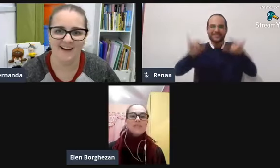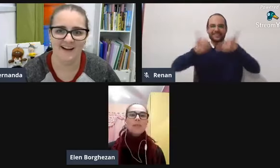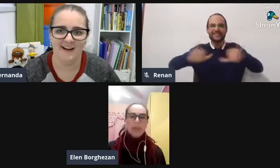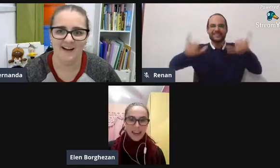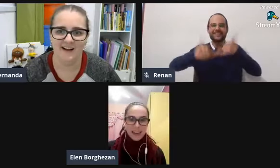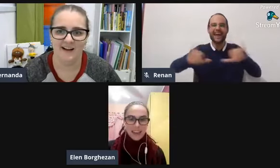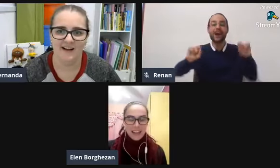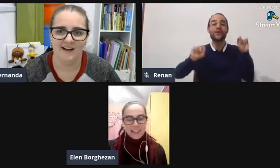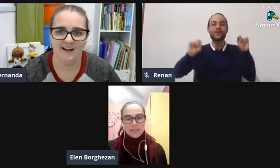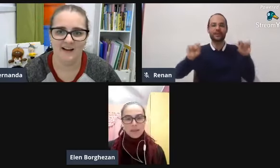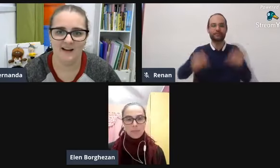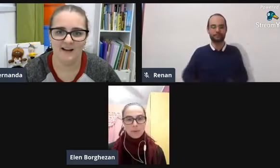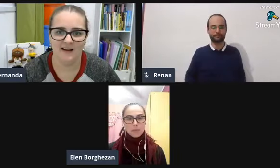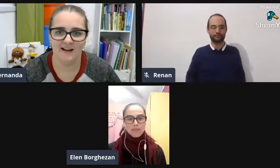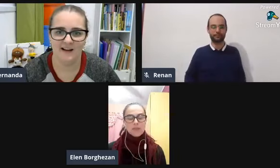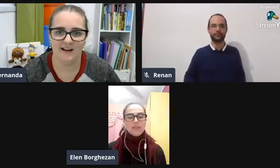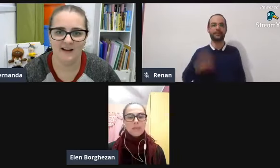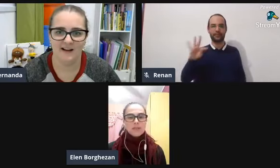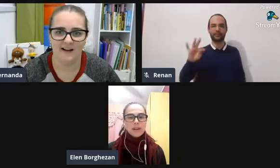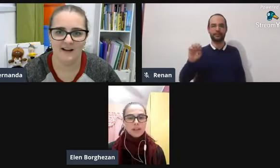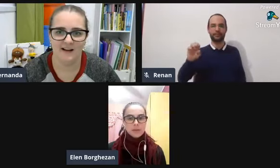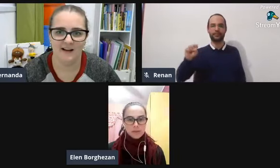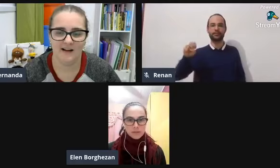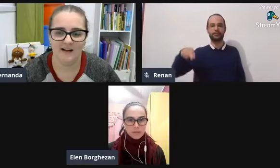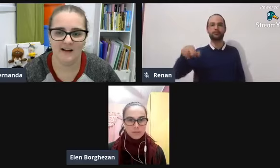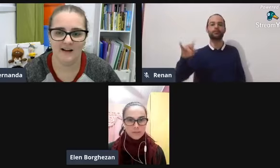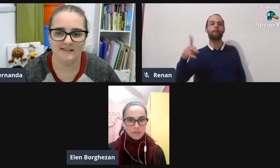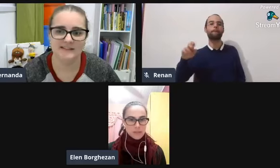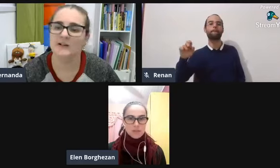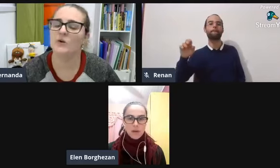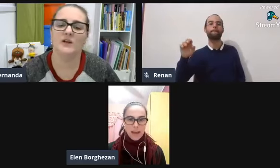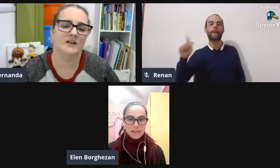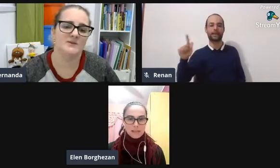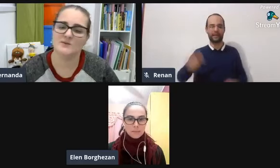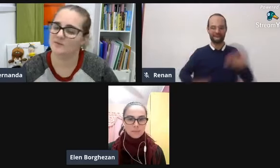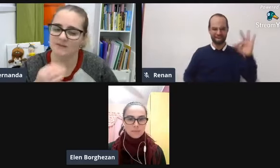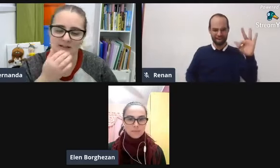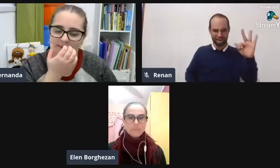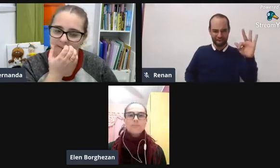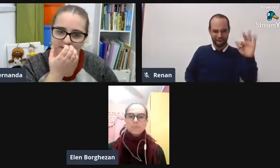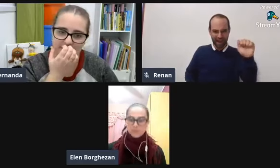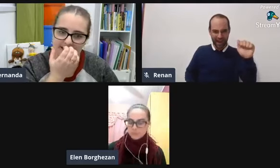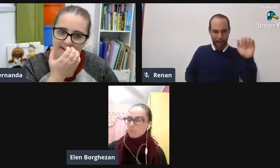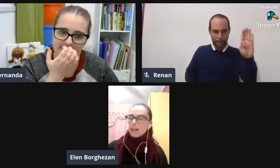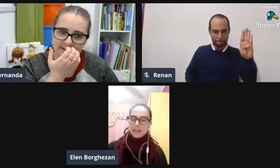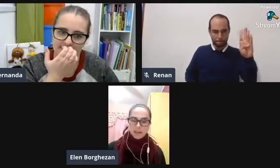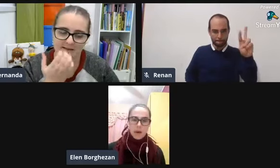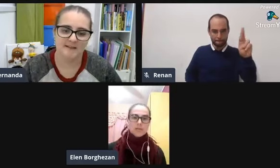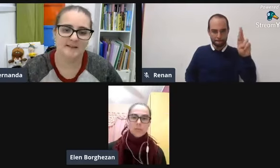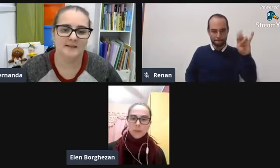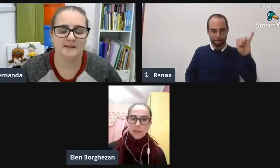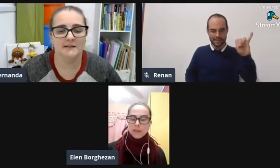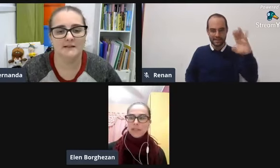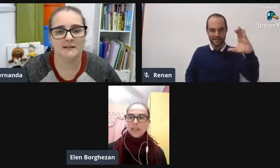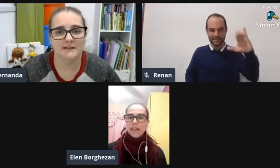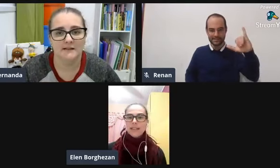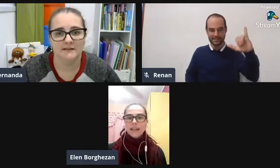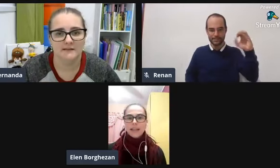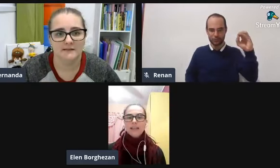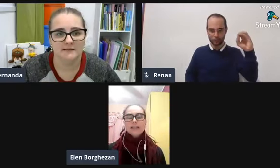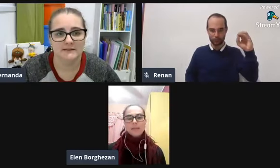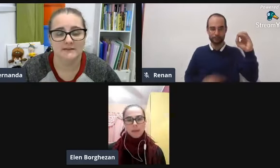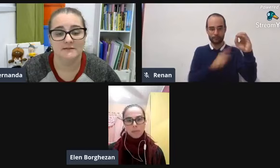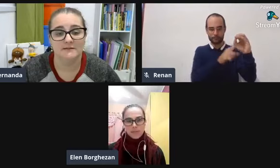Da Sensupeg, ele também é o professor Fabrício Cardoso. Não sei se tu conhece. Não. Eu gosto muito, sim,